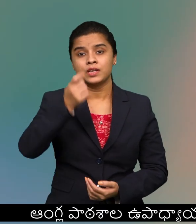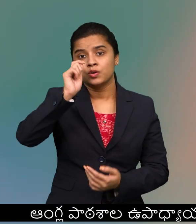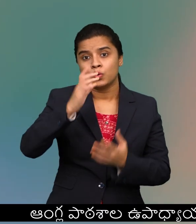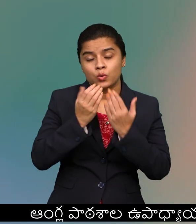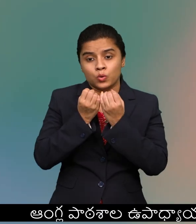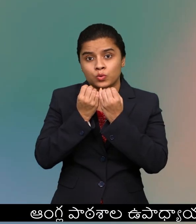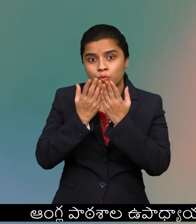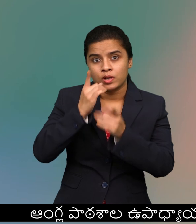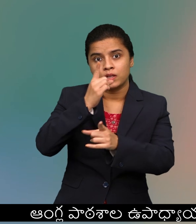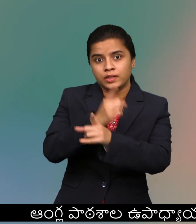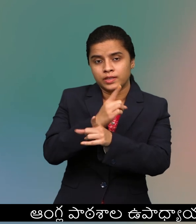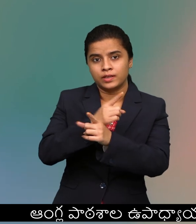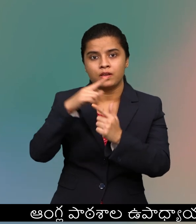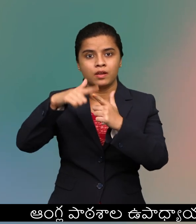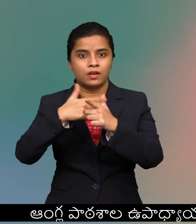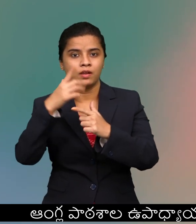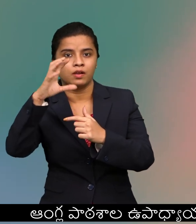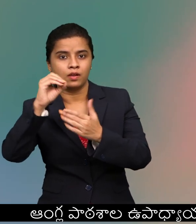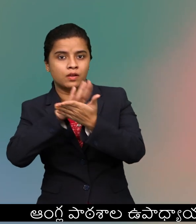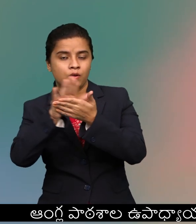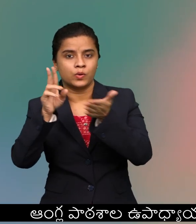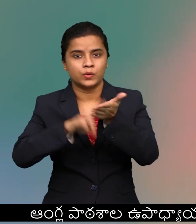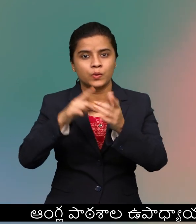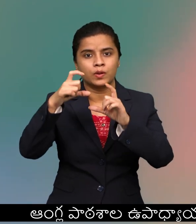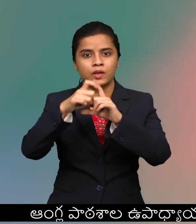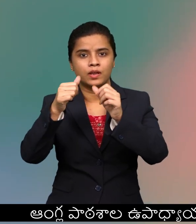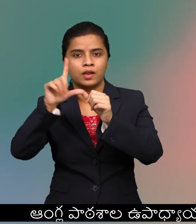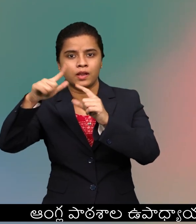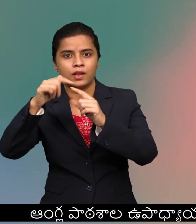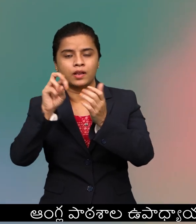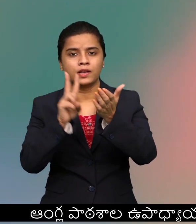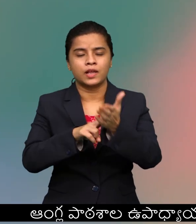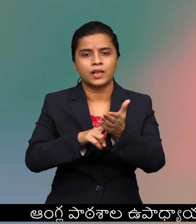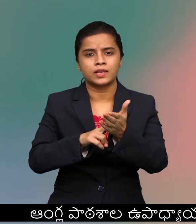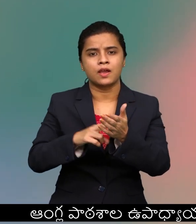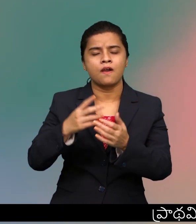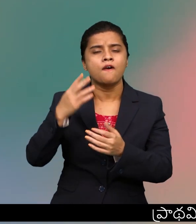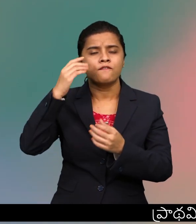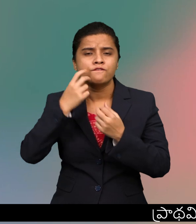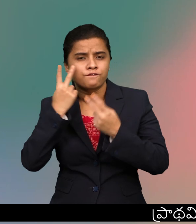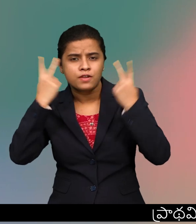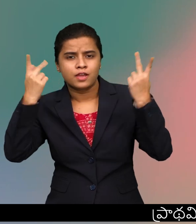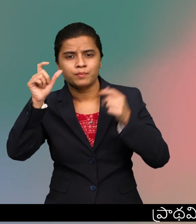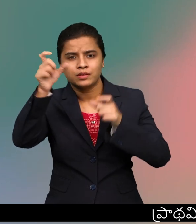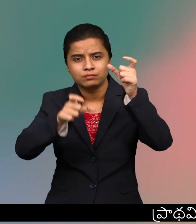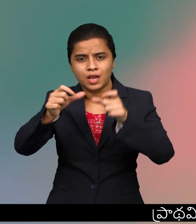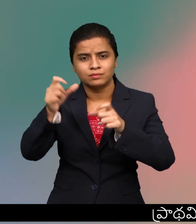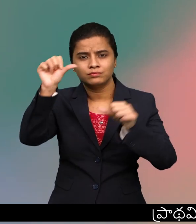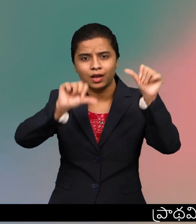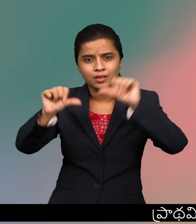ఆంగ్ల పాఠశాల ఉపాధ్యాయుడు జాన్ డాల్టన్ పదార్థం యొక్క స్వభావం గురించి ప్రాథమిక